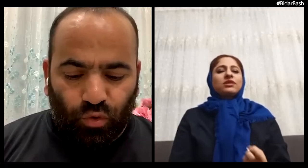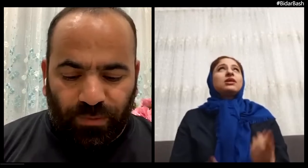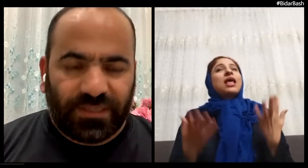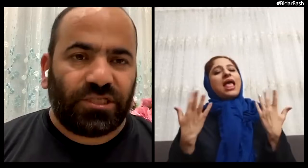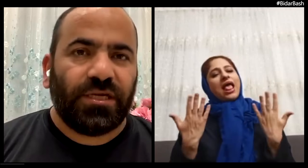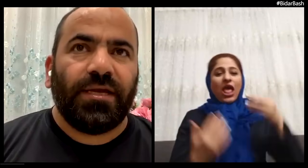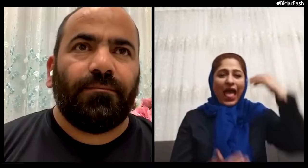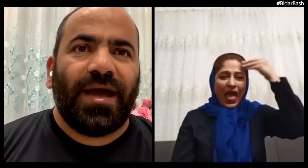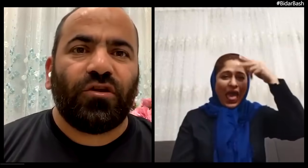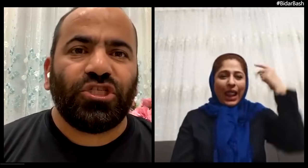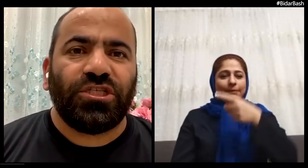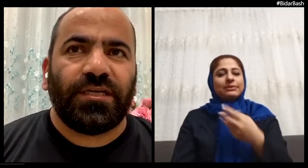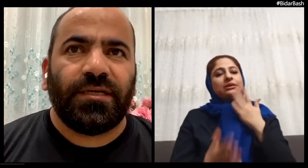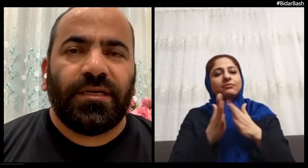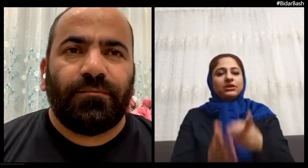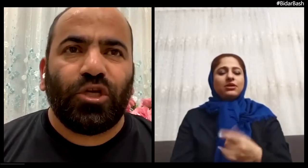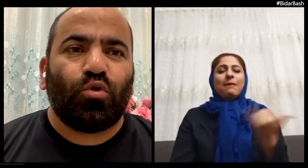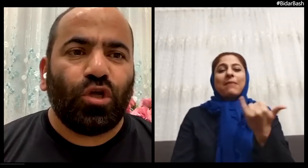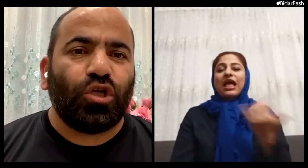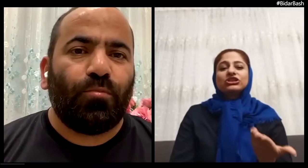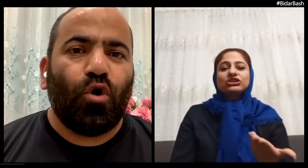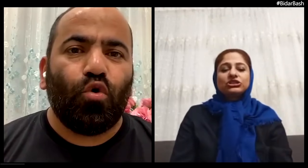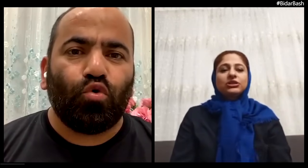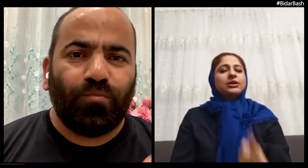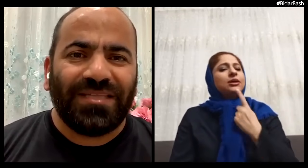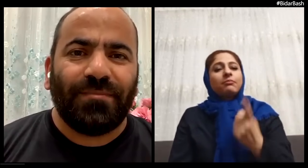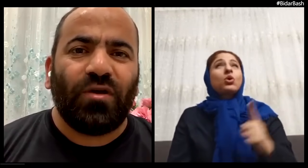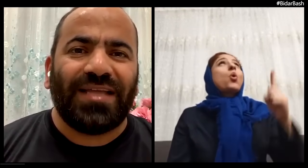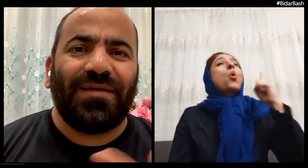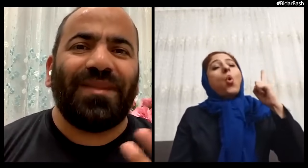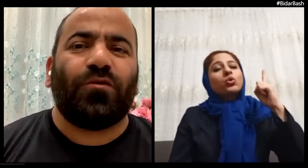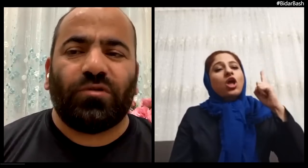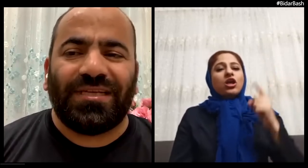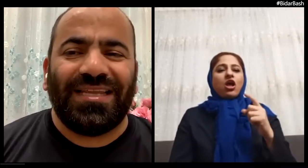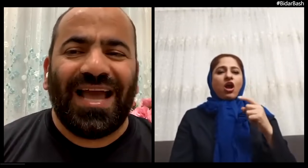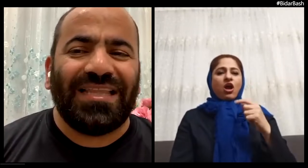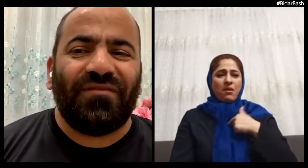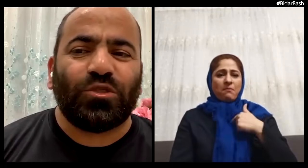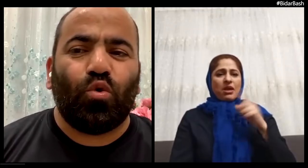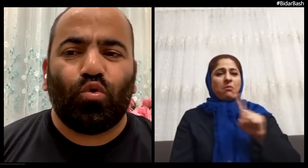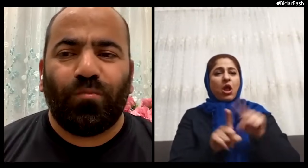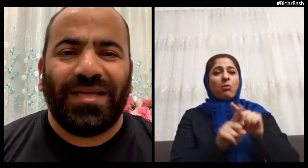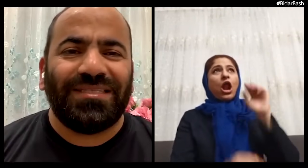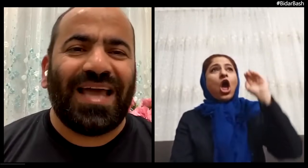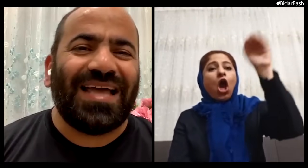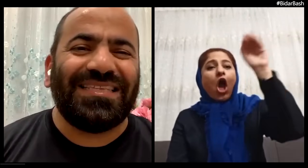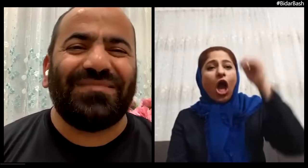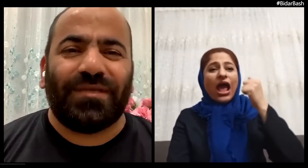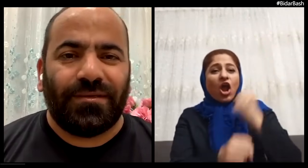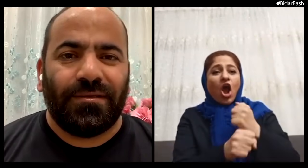به عقوبتک، معناش چیه؟ میگه خدایا با عقوبت منو ادب نکن، یعنی هدف از